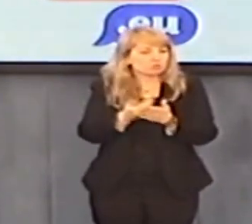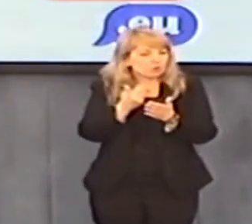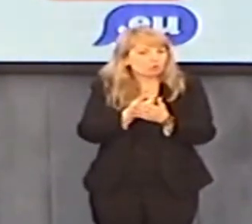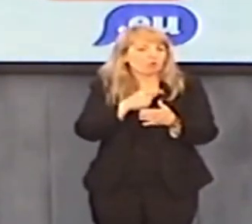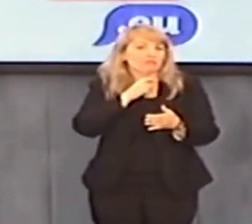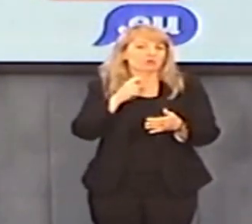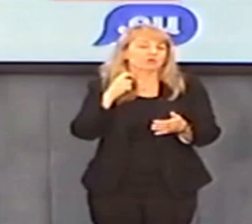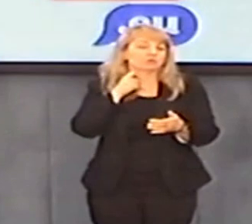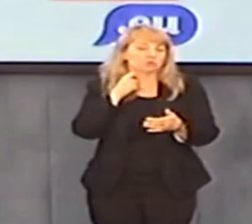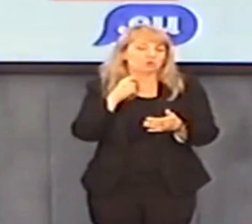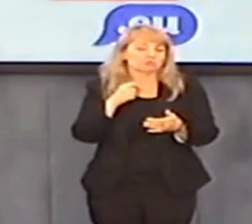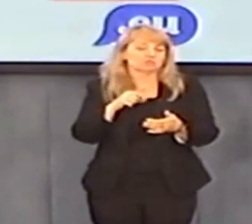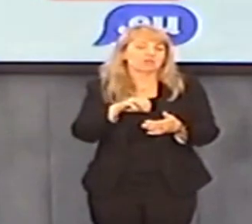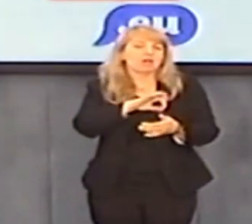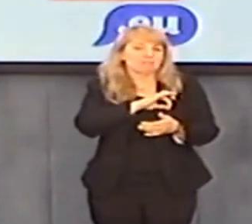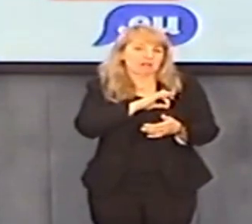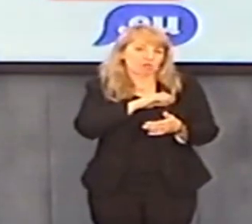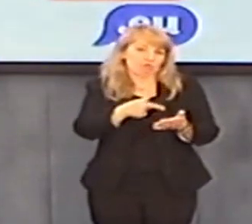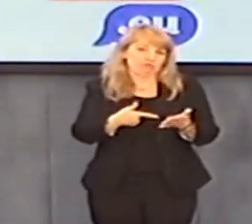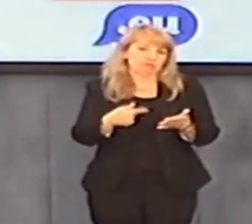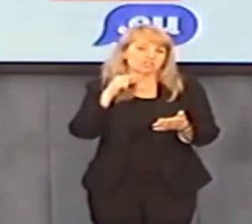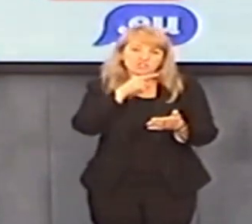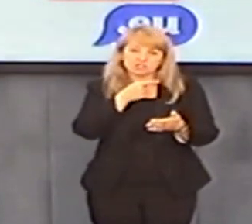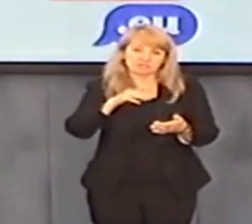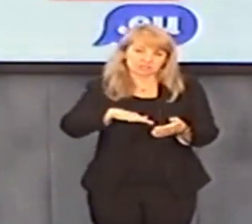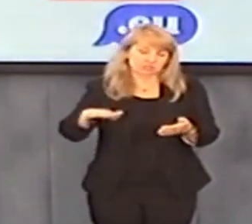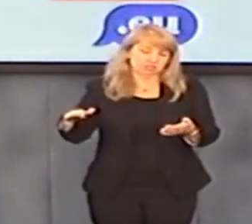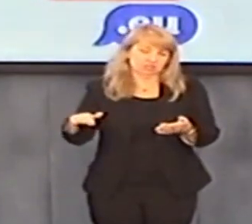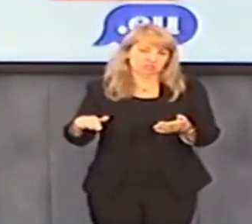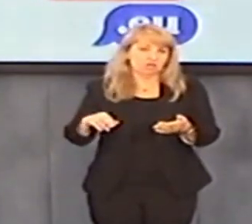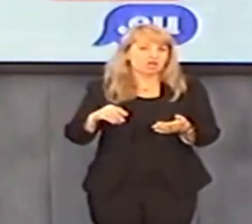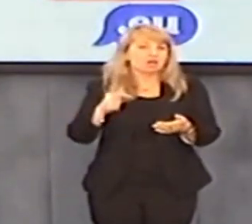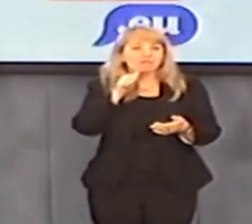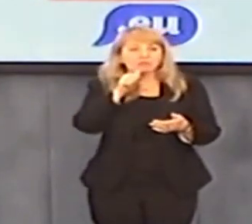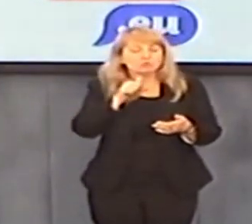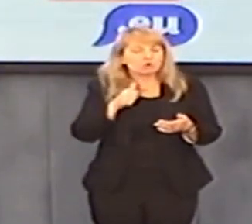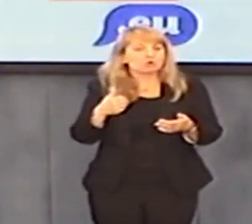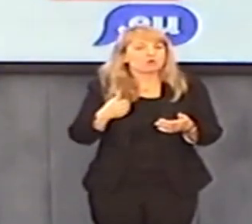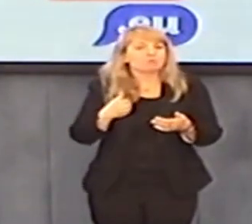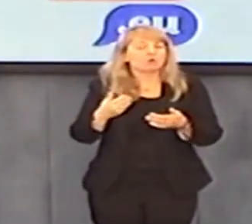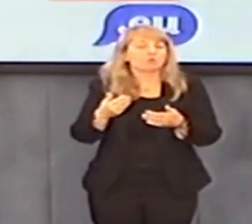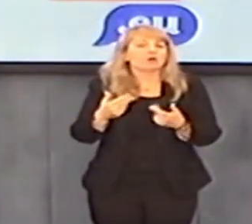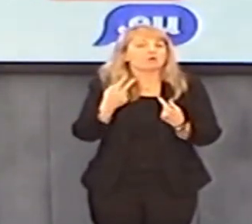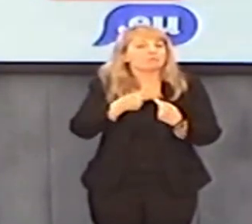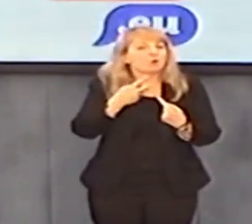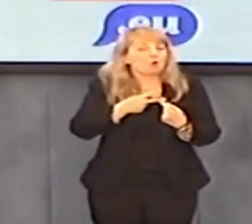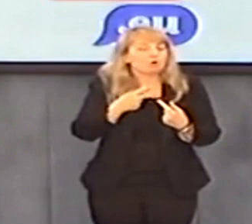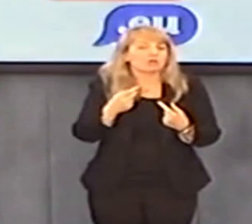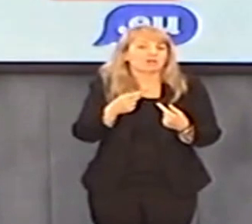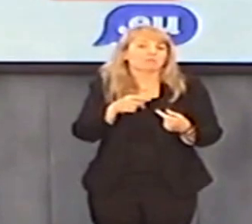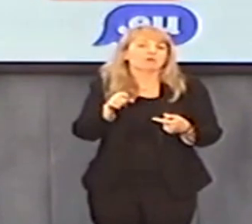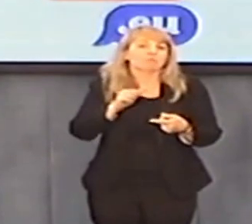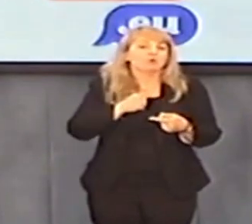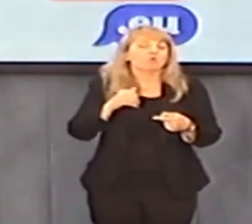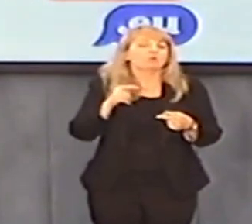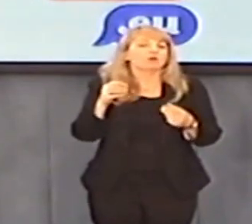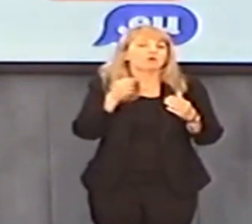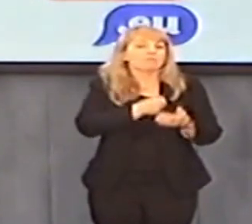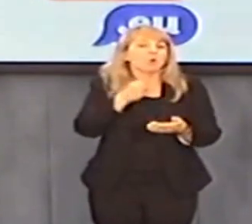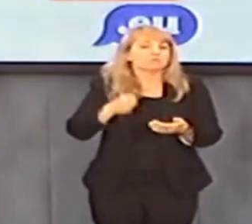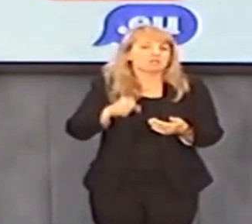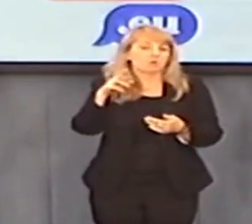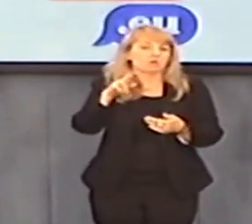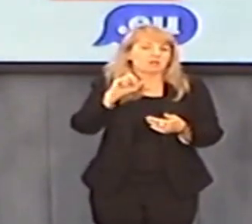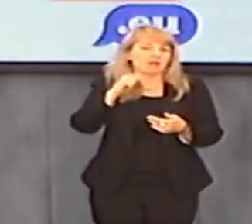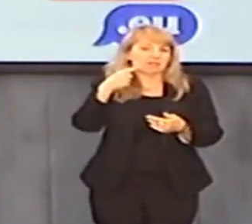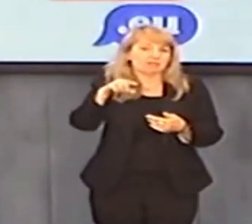w programie TVN24, w programie Tak Jest, pani poseł Radziszewska z Platformy Obywatelskiej